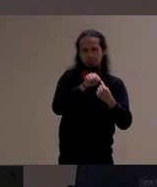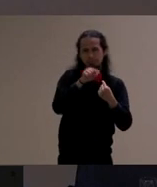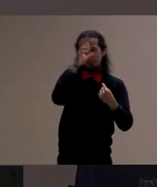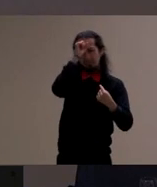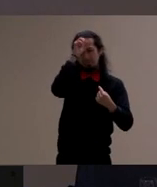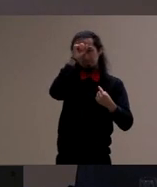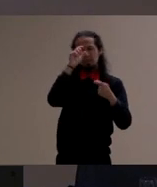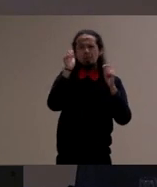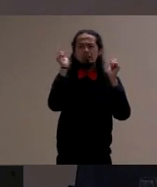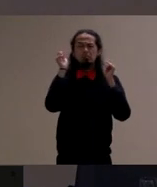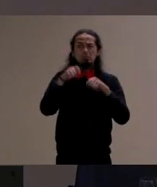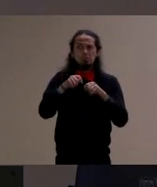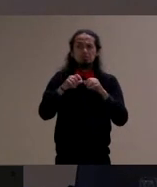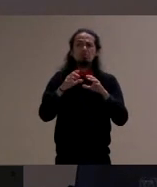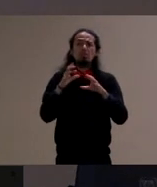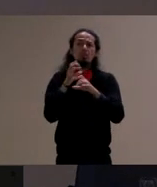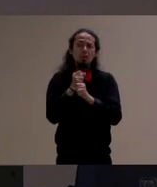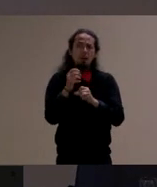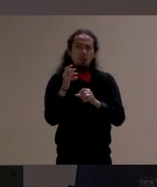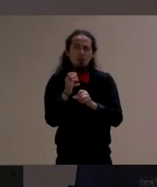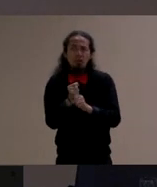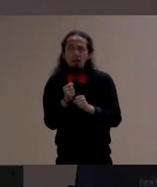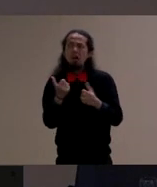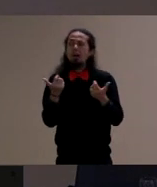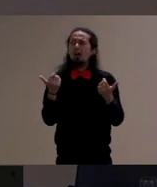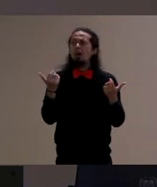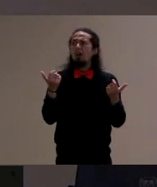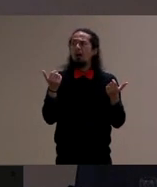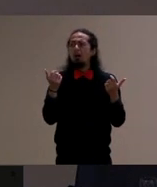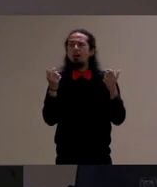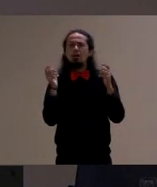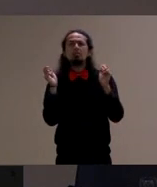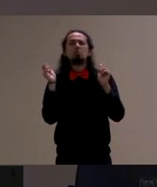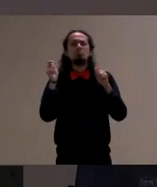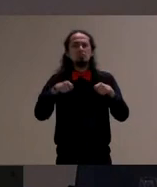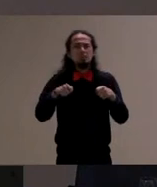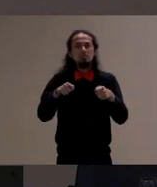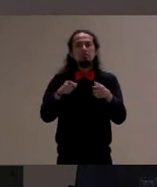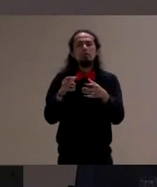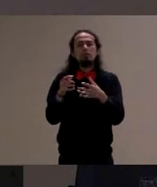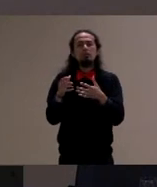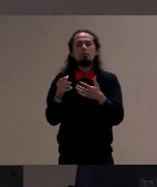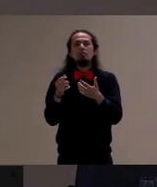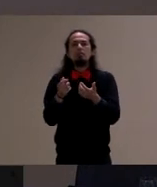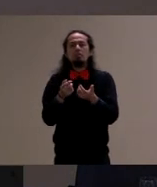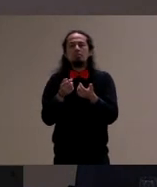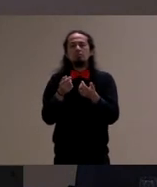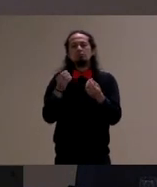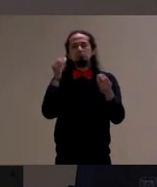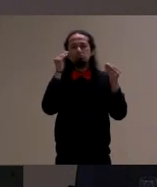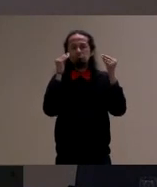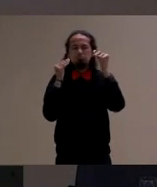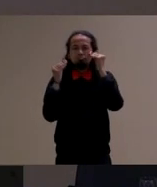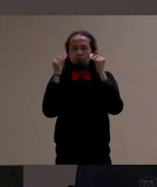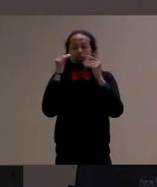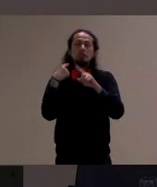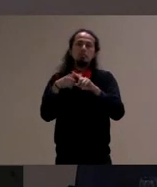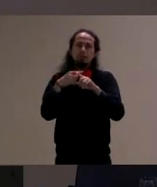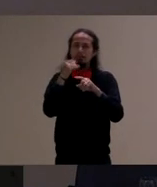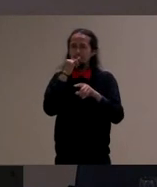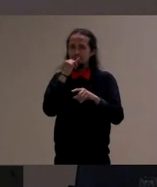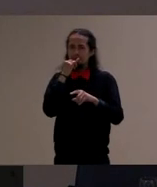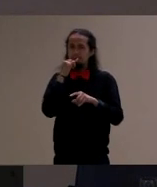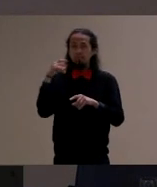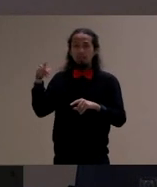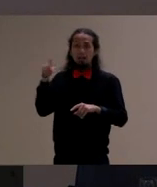calculáveis eles são possíveis de controlar porque a professora vai perguntar qual é a gravura que o bebê tem que